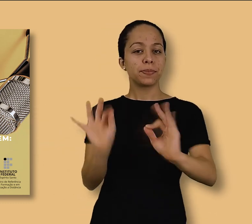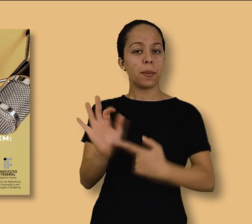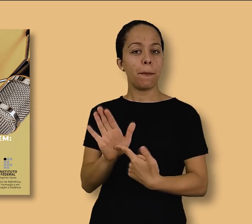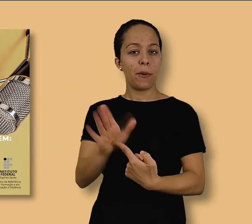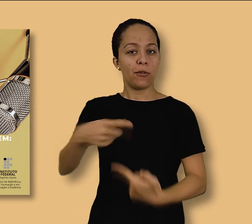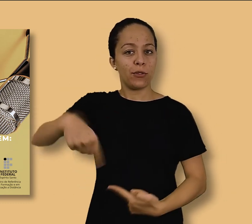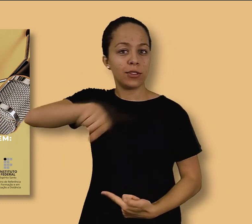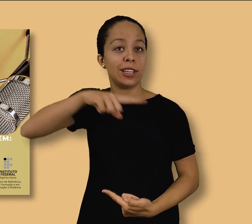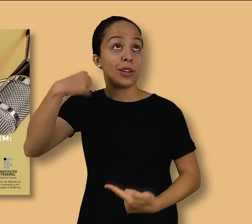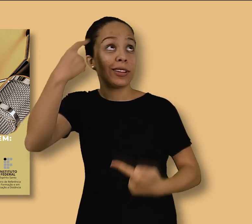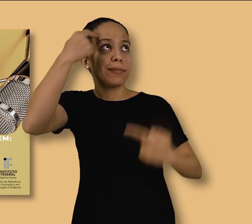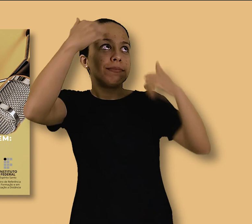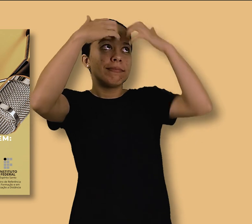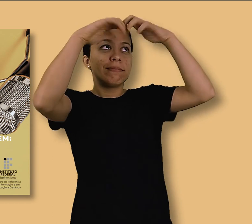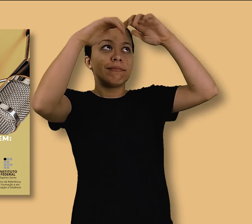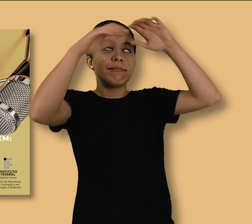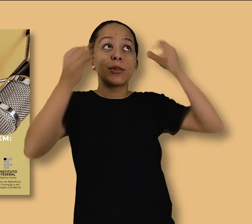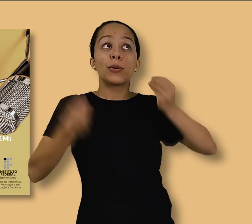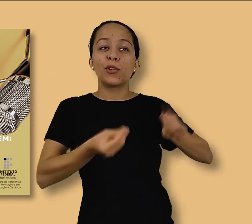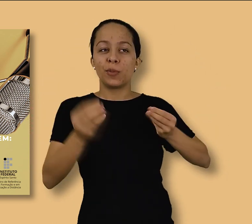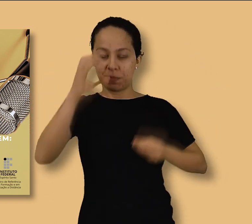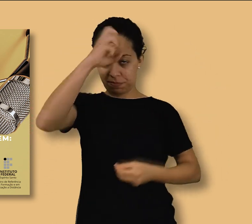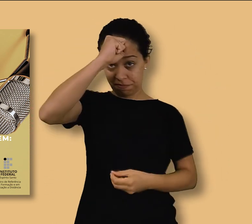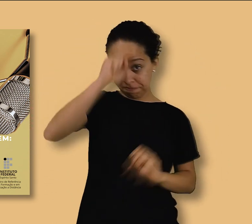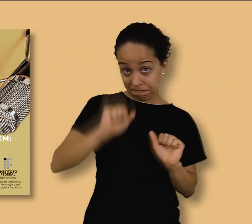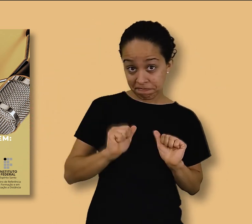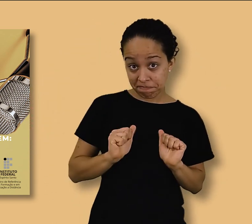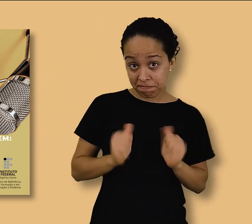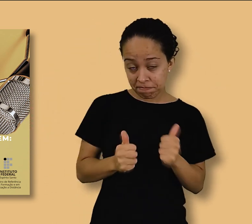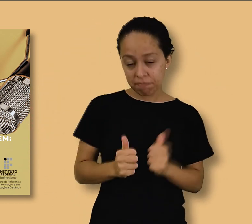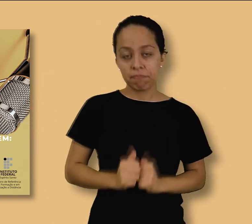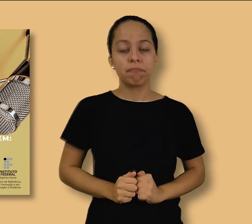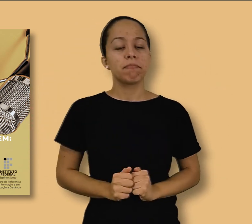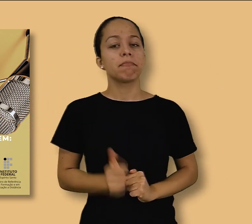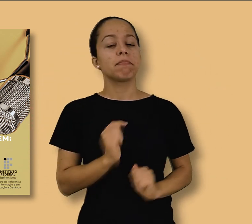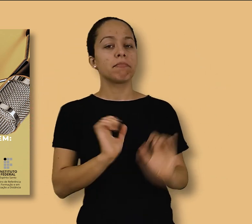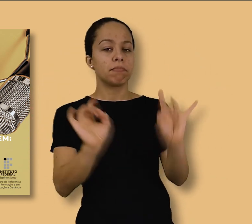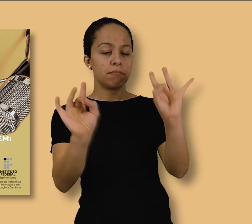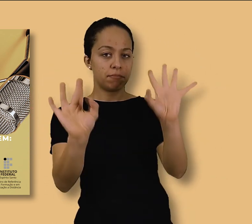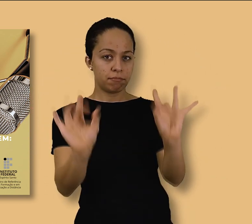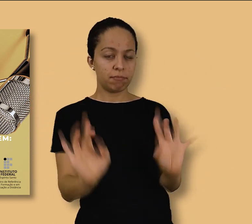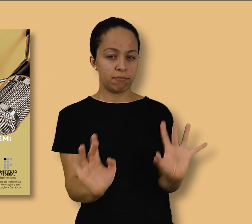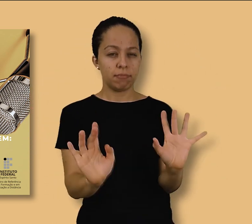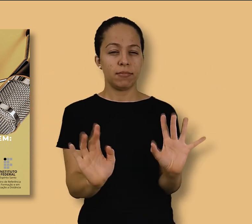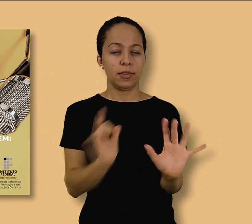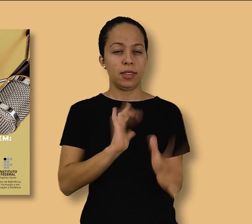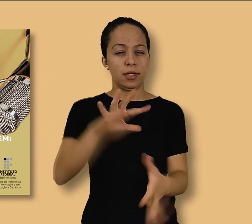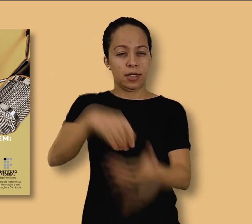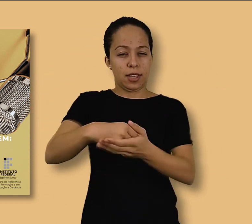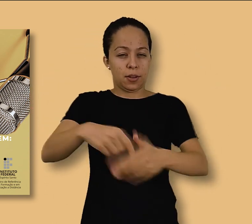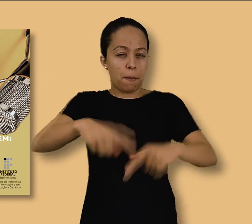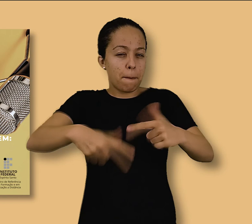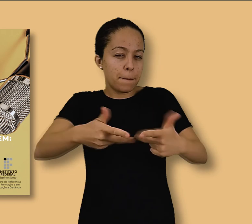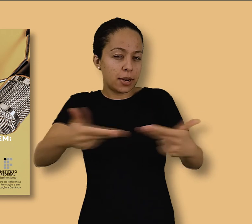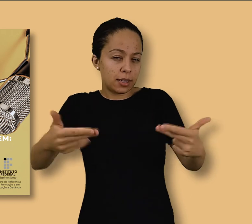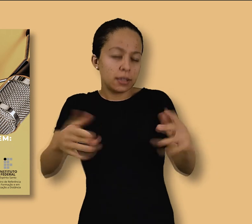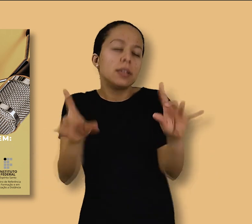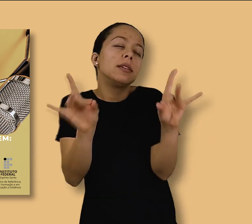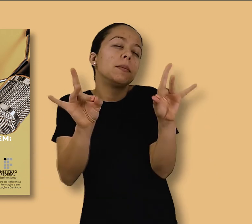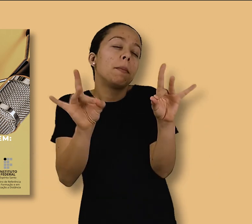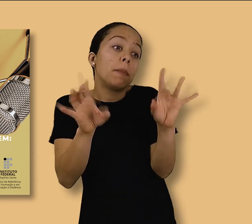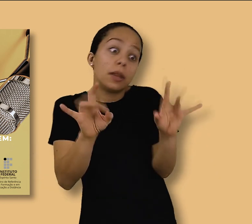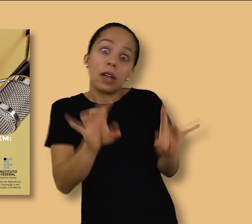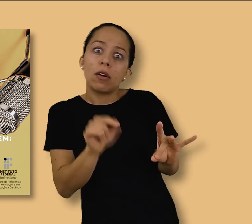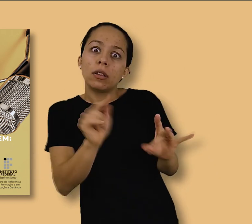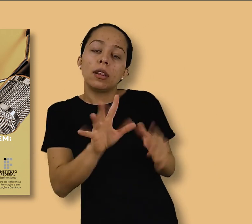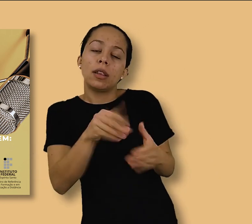junto aqui sobre a questão da aprendizagem tá é especialmente nesses materiais vocês